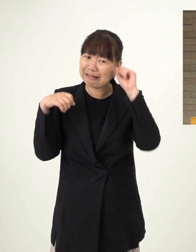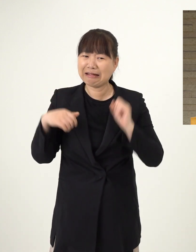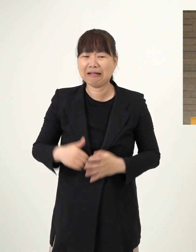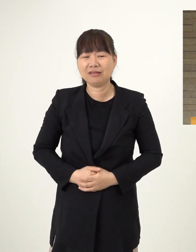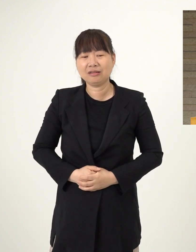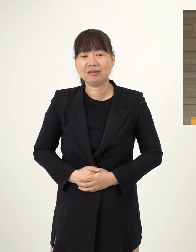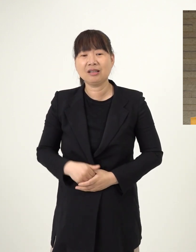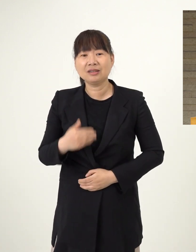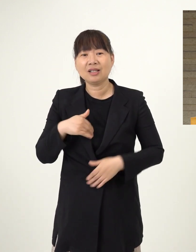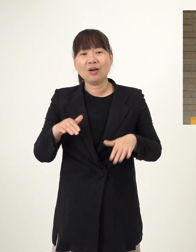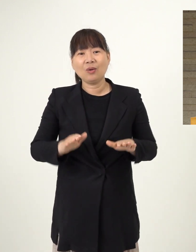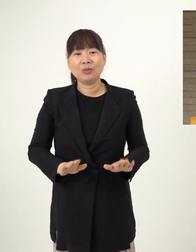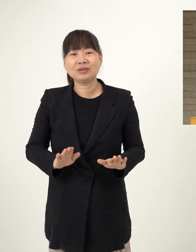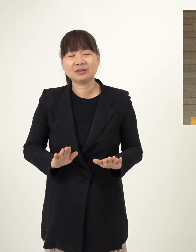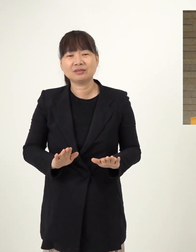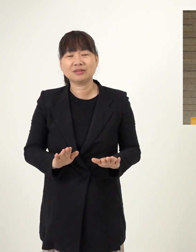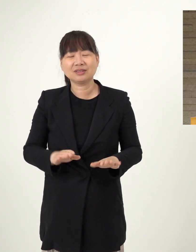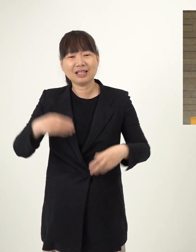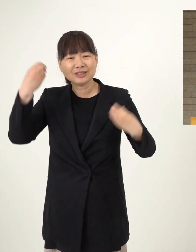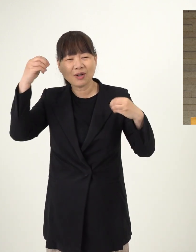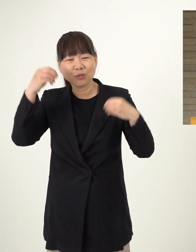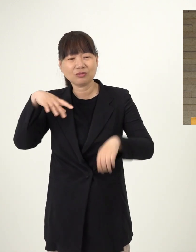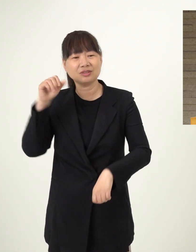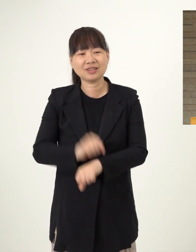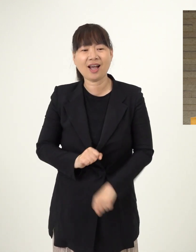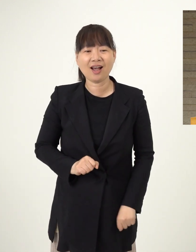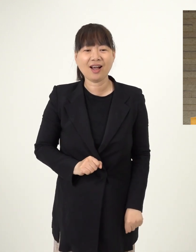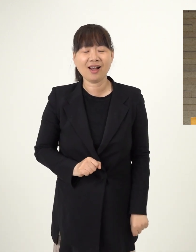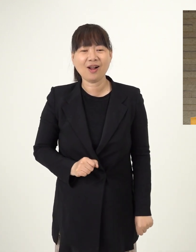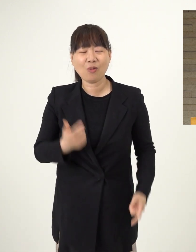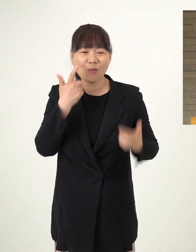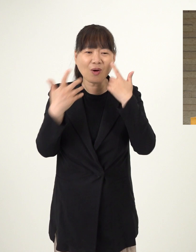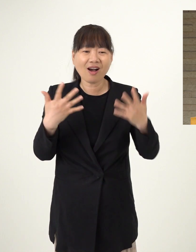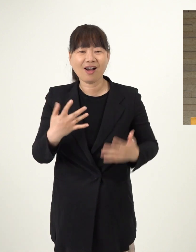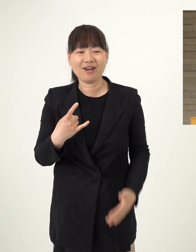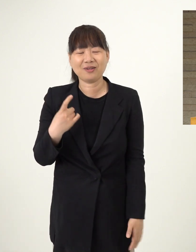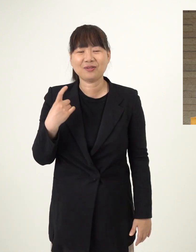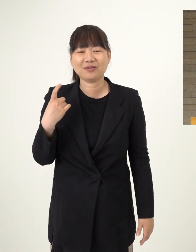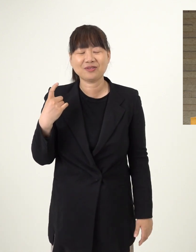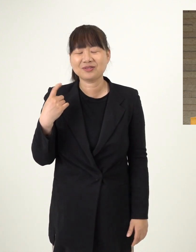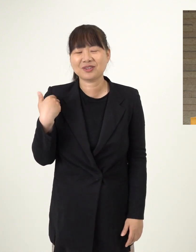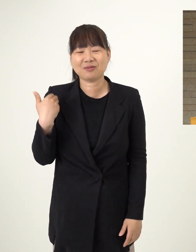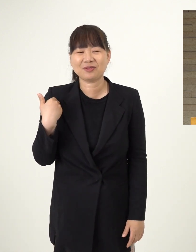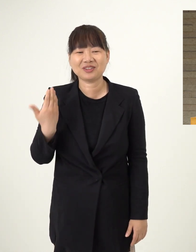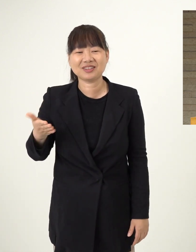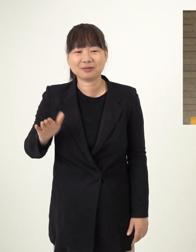제가 오늘 왜 이렇게 리액션이 심한지 모르겠네. 응?